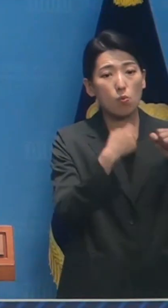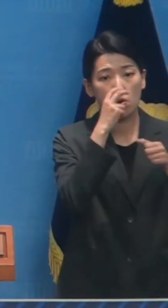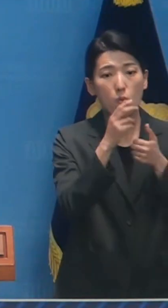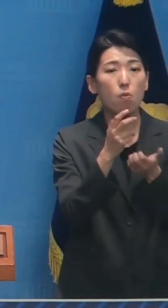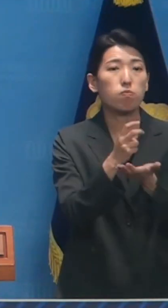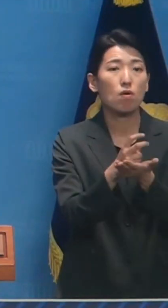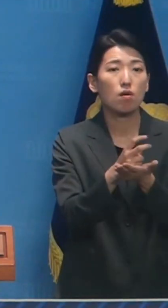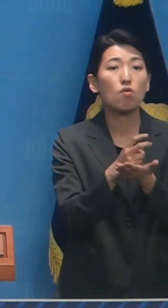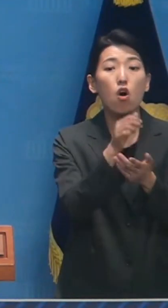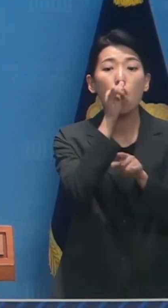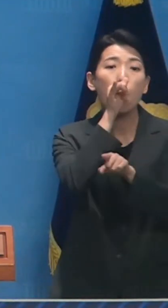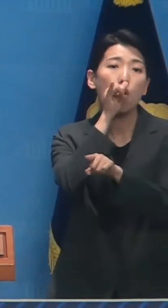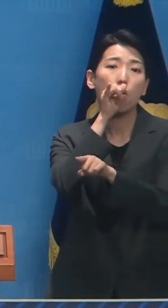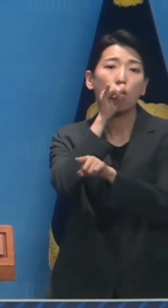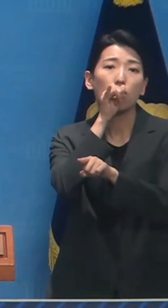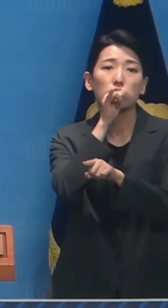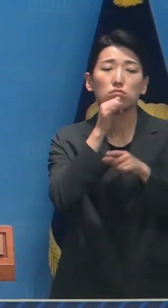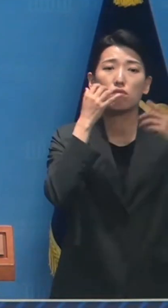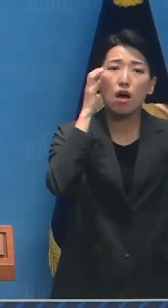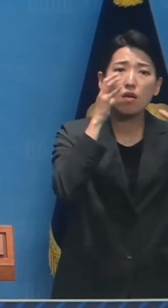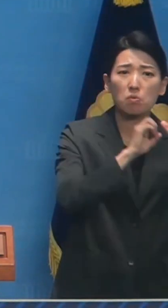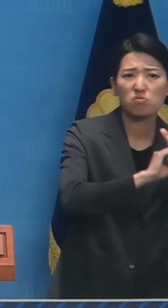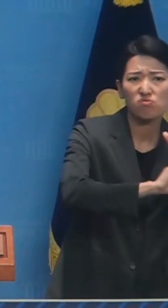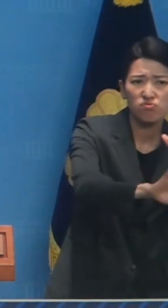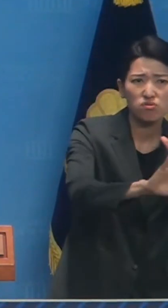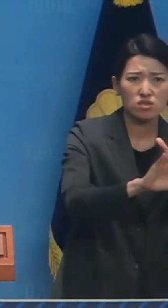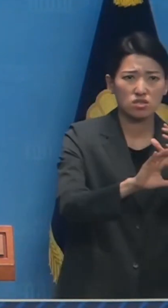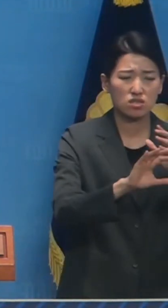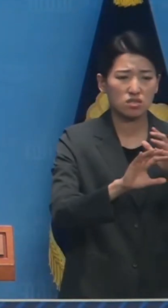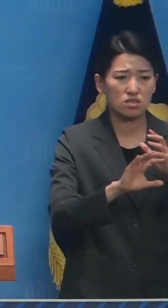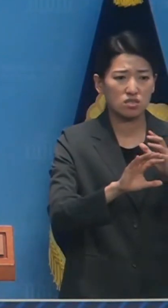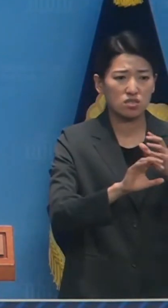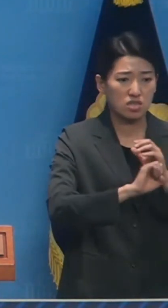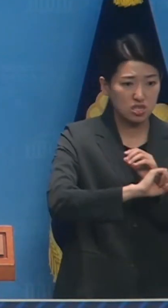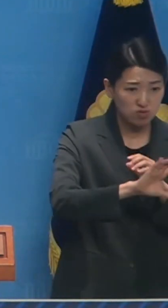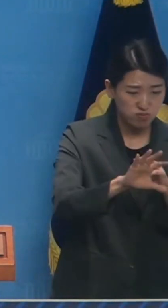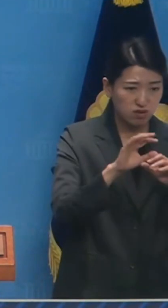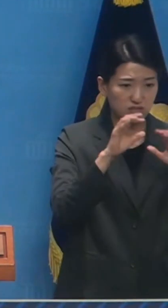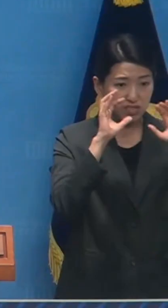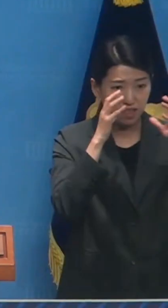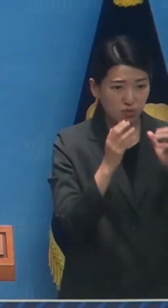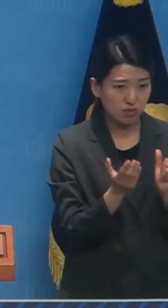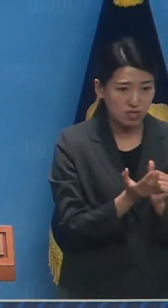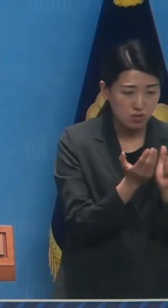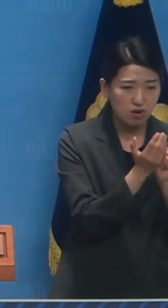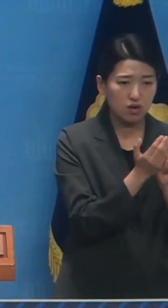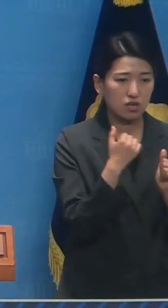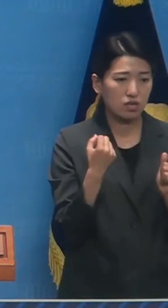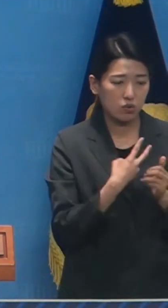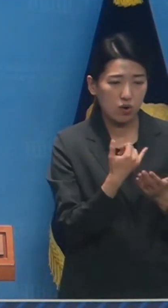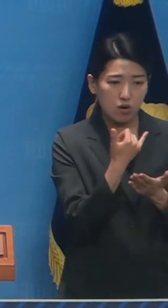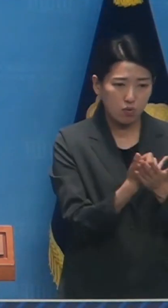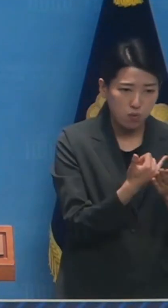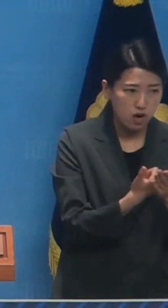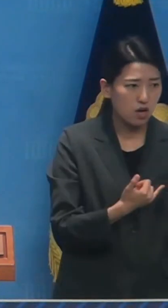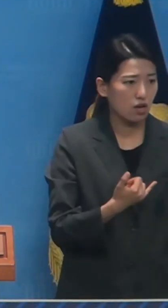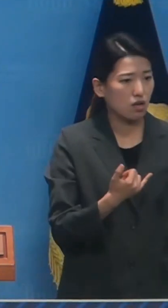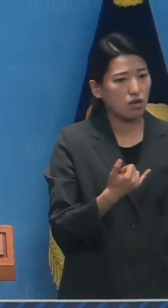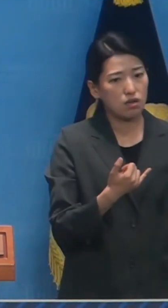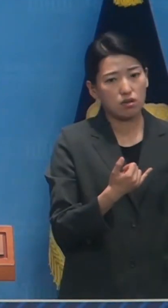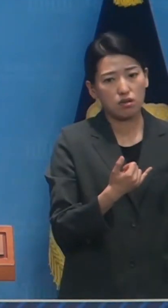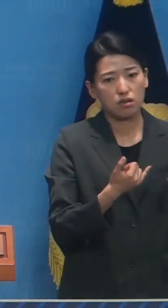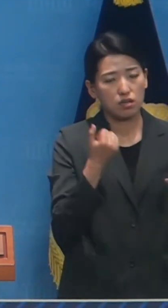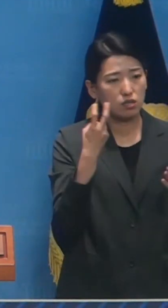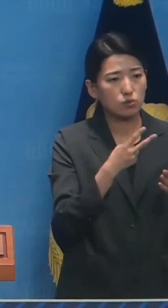동물보호법은 있는데 아동 유기, 유기 아동과 입양 아동 등